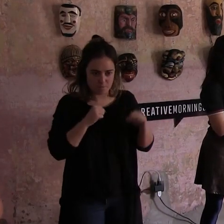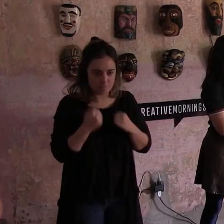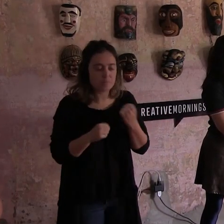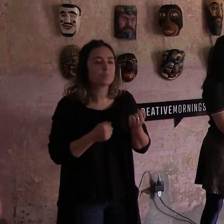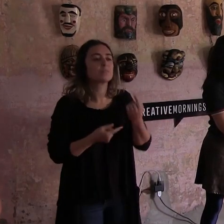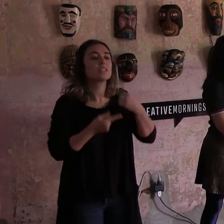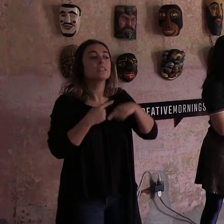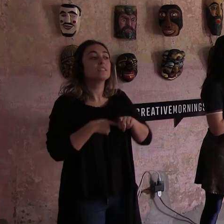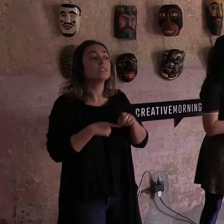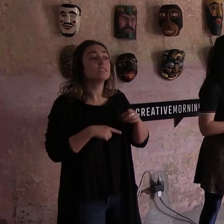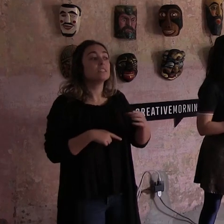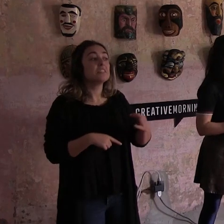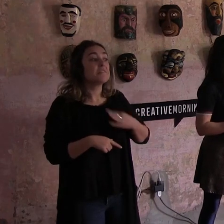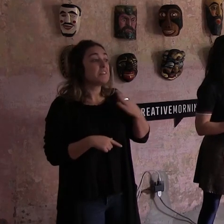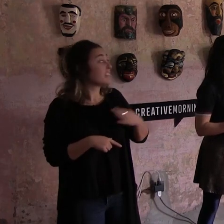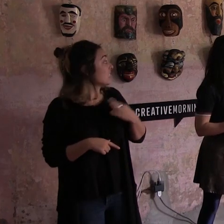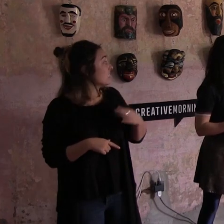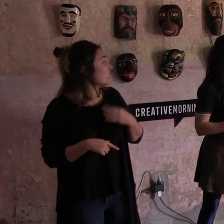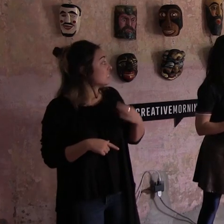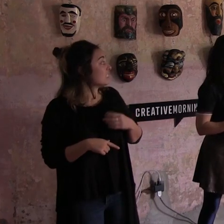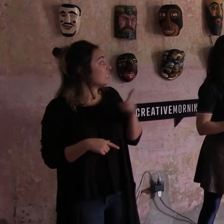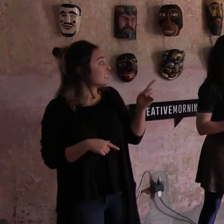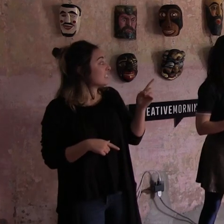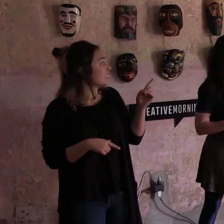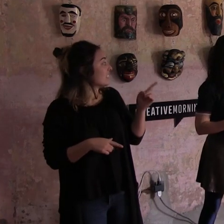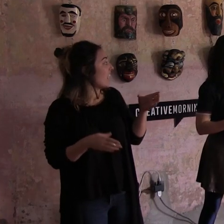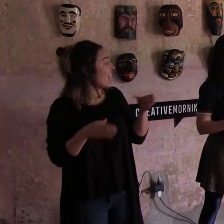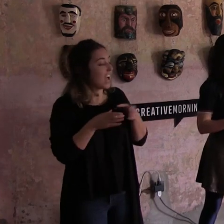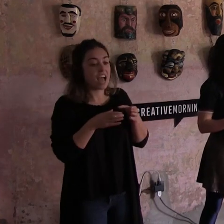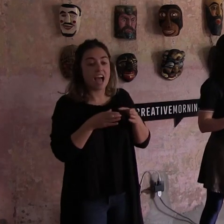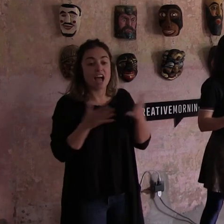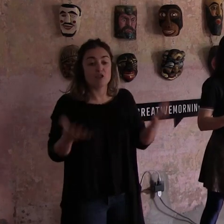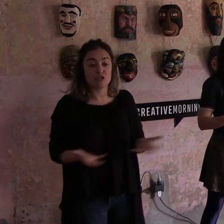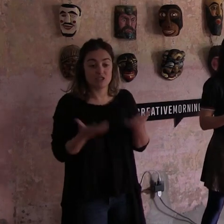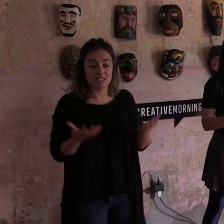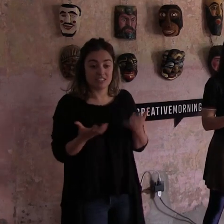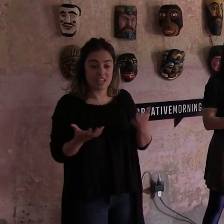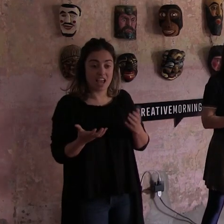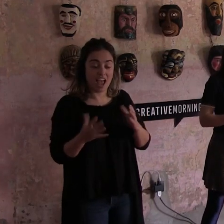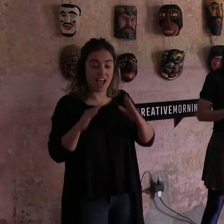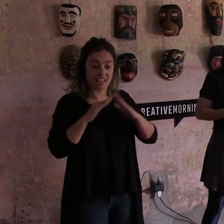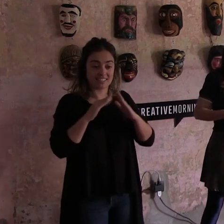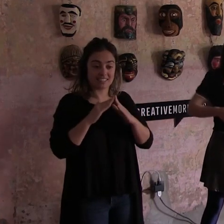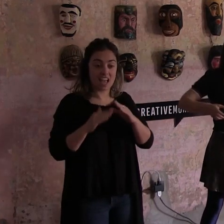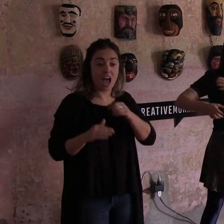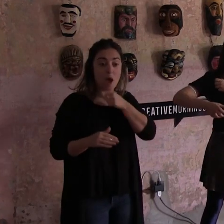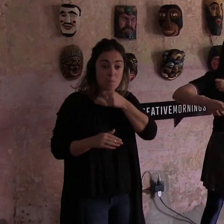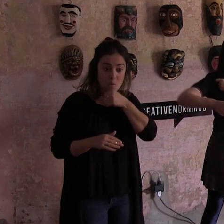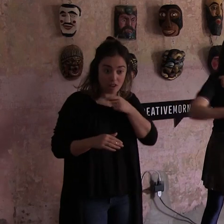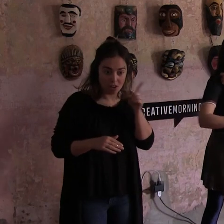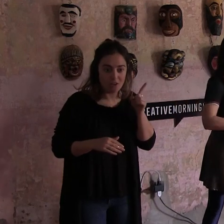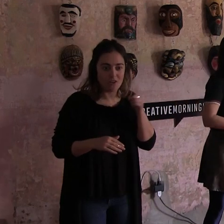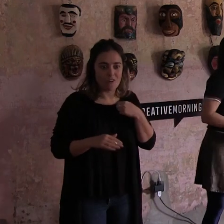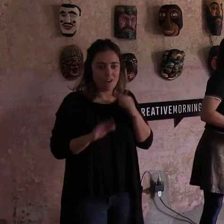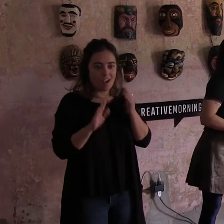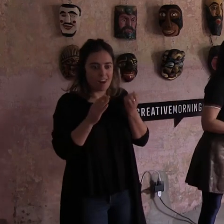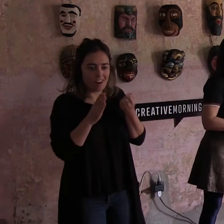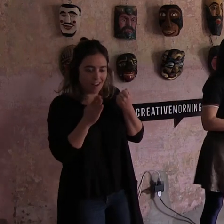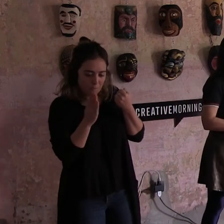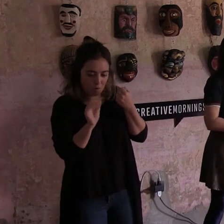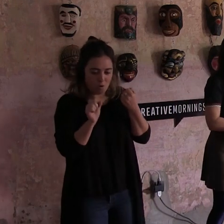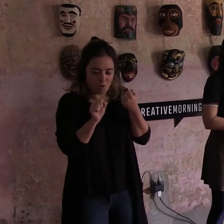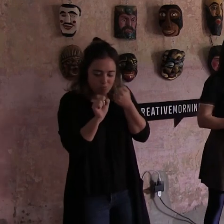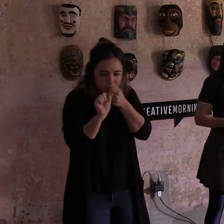Y en ese vivir, en el diario vivir, en la cocina de la casa de mi abuelo, yo me escondía atrás de un murito, de una